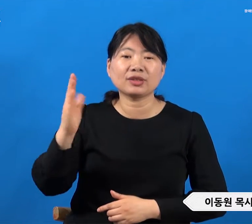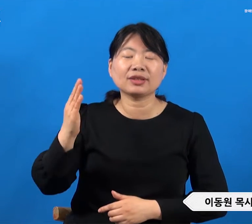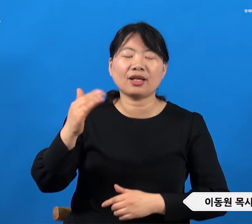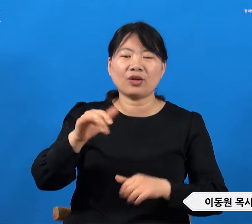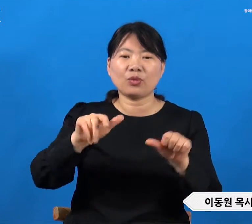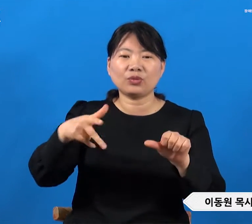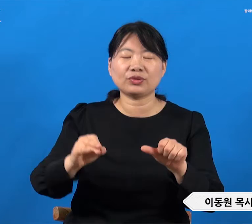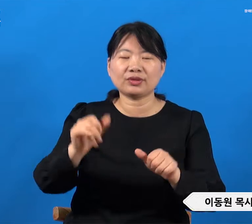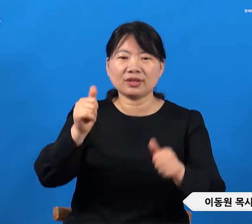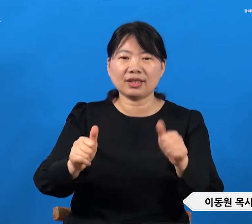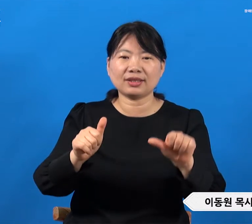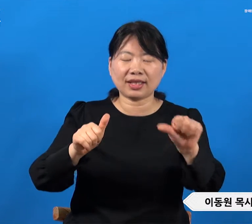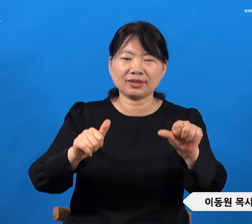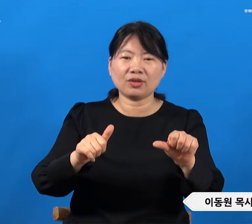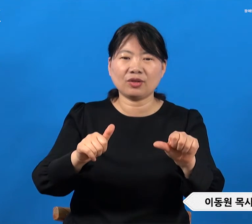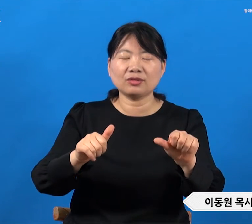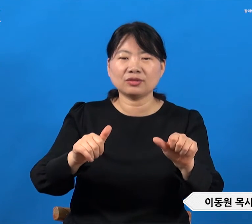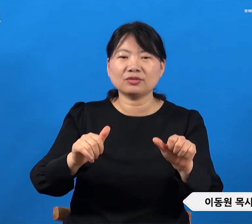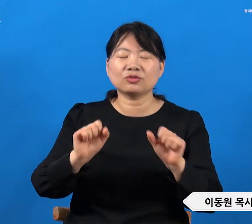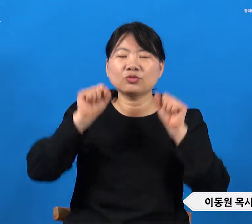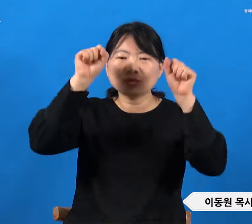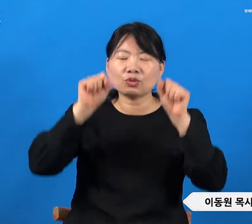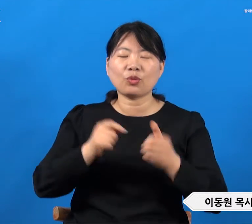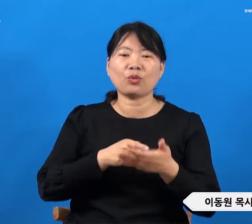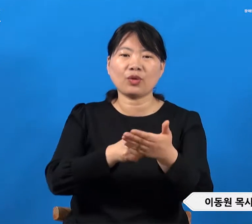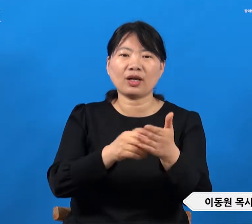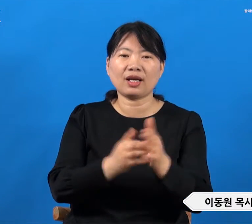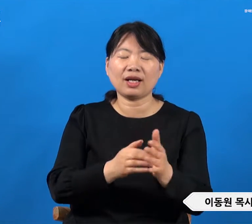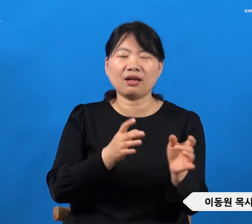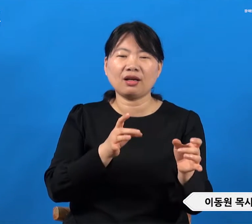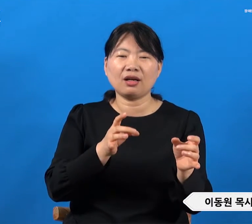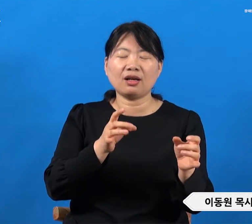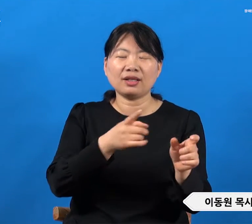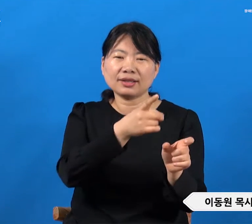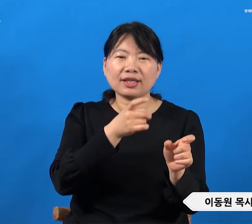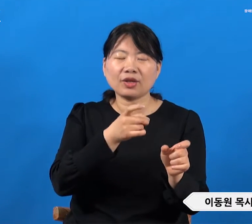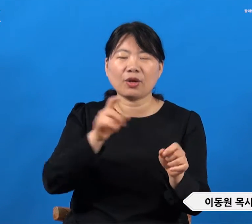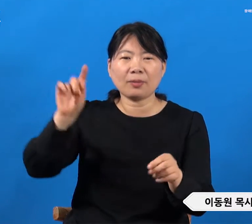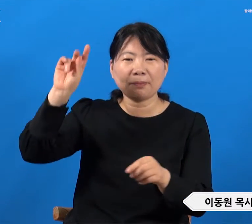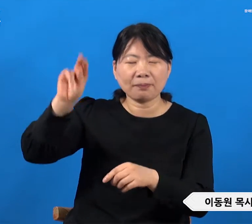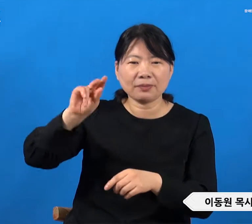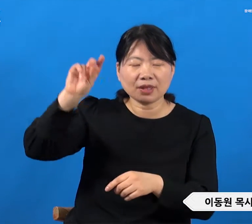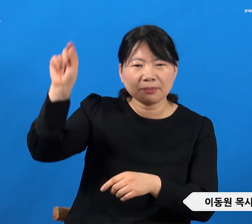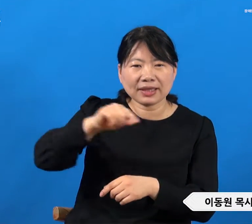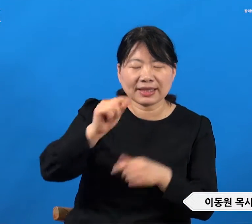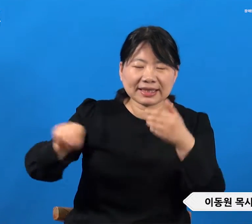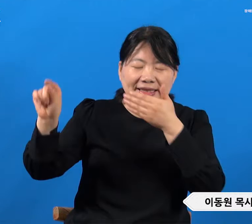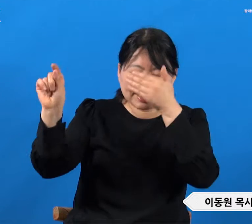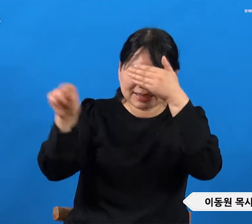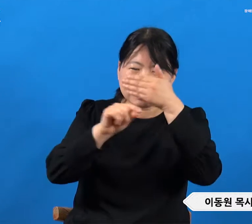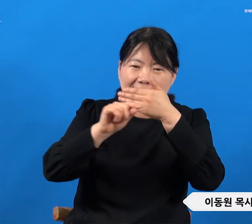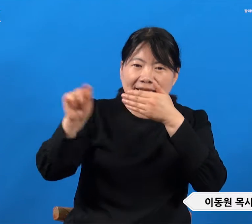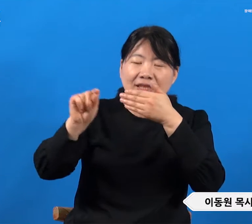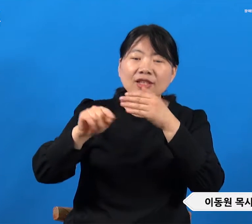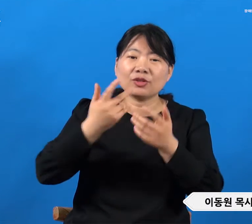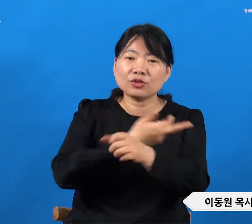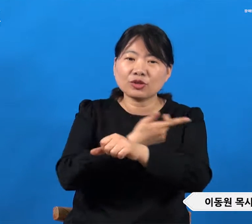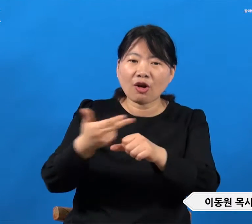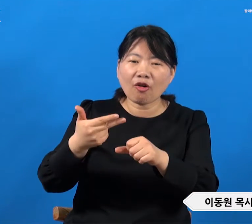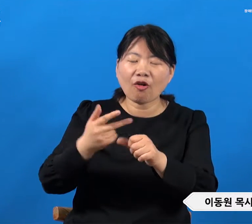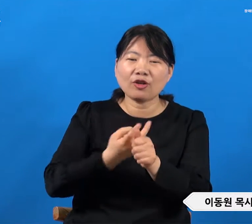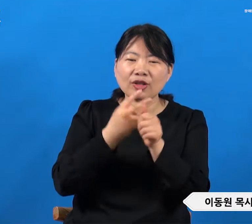경기. 5종목을 제안했습니다. 사격, 펜싱, 수영,